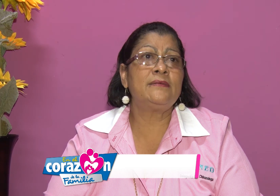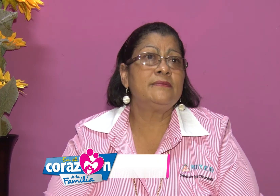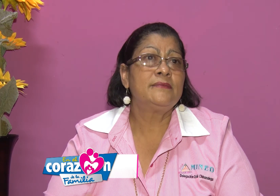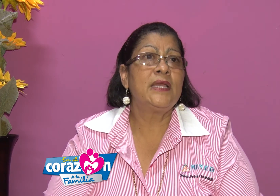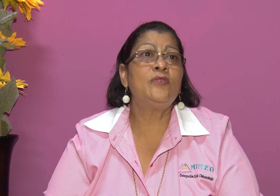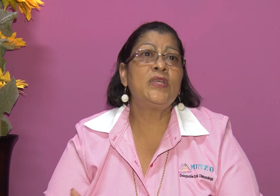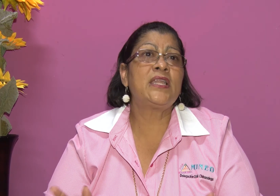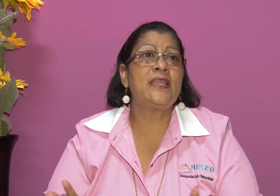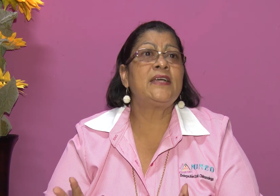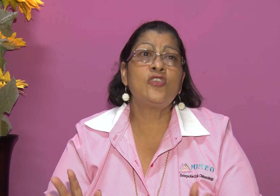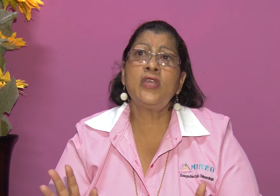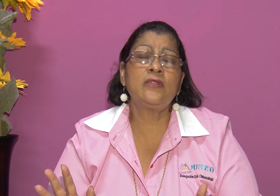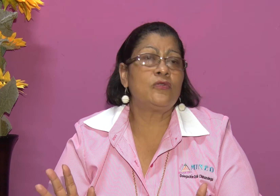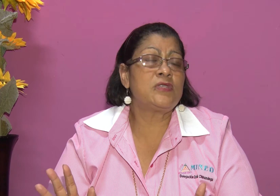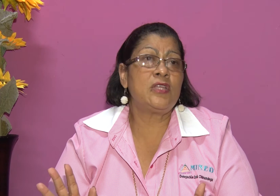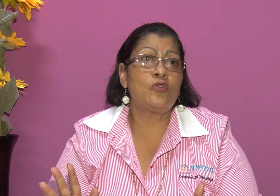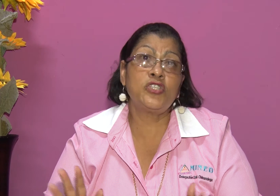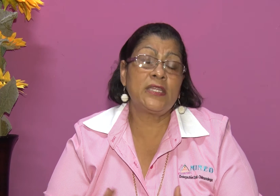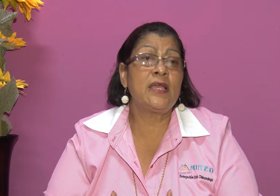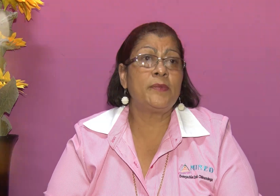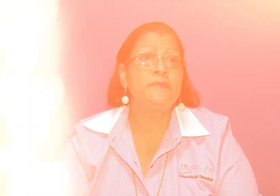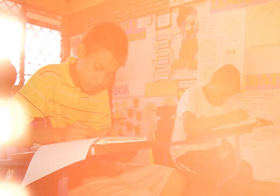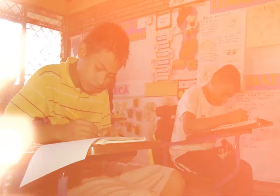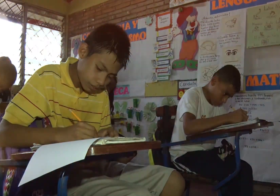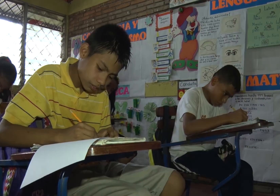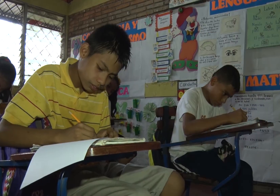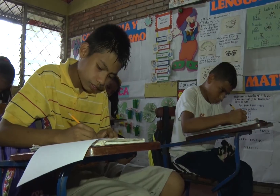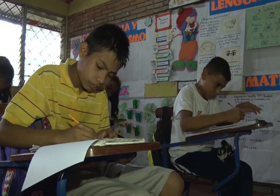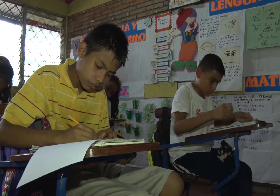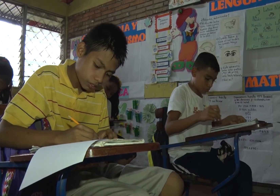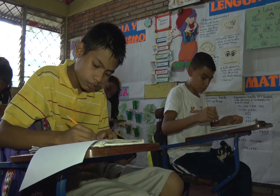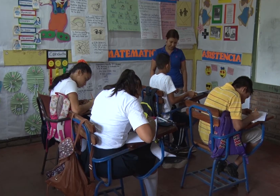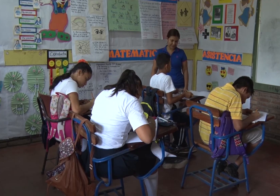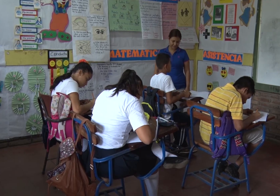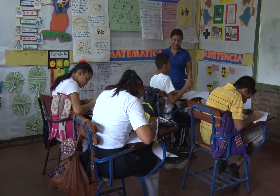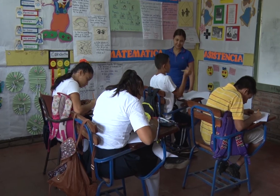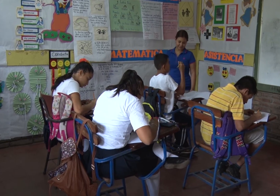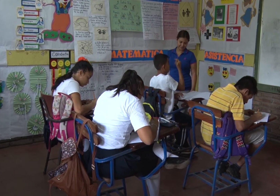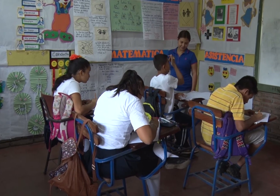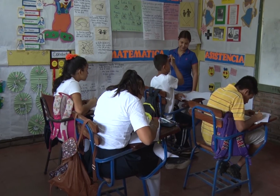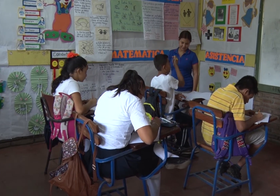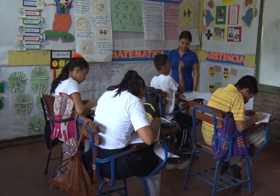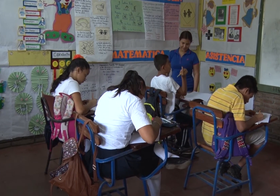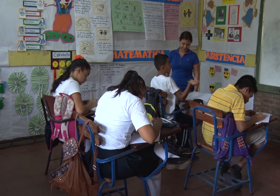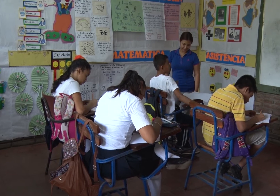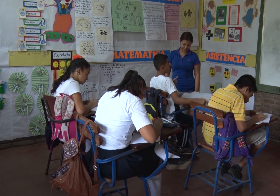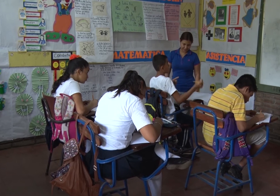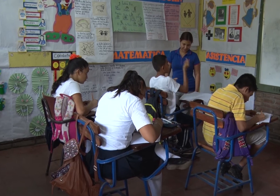en nuestra delegación y en todo Chinandega. A menos de 40 metros del sitio donde labora